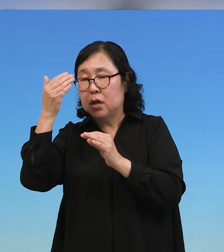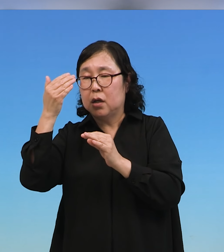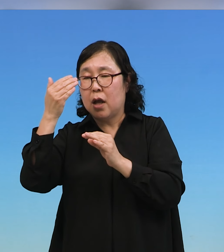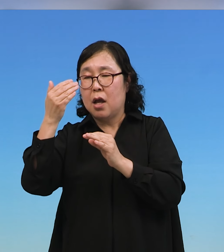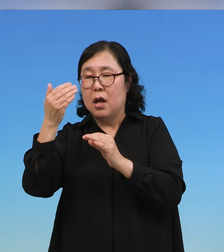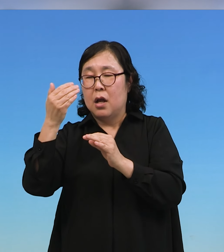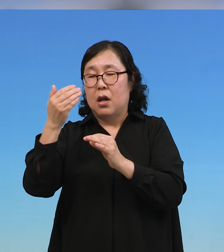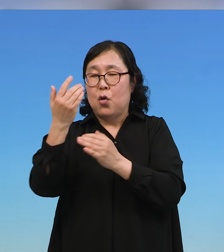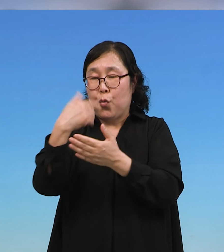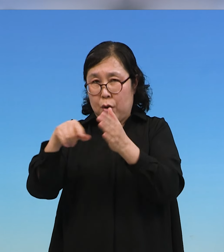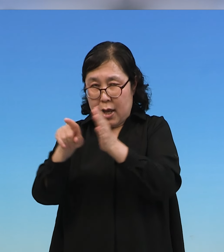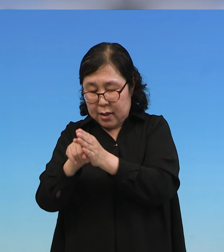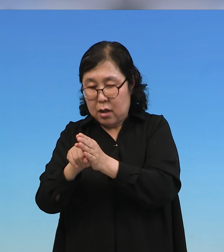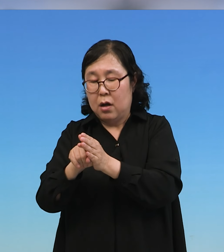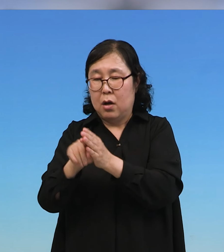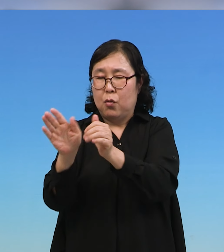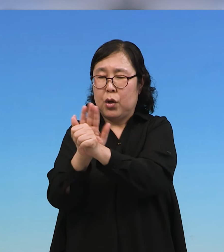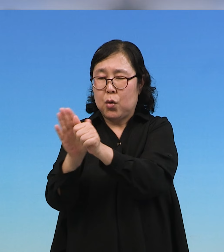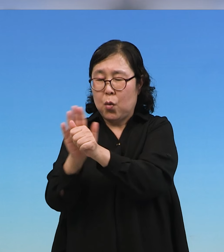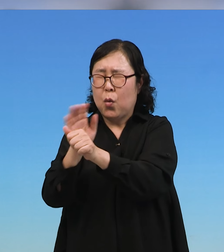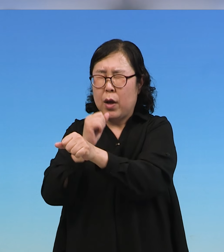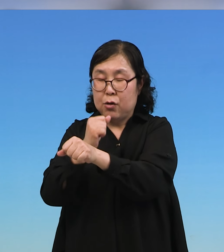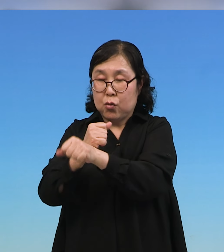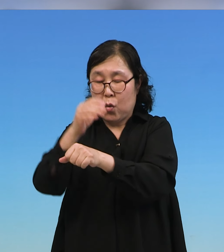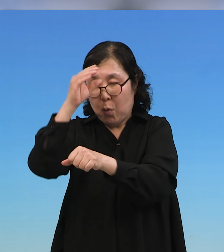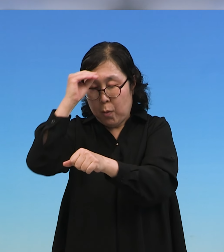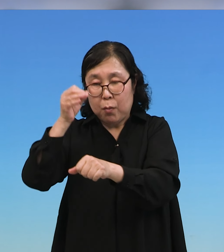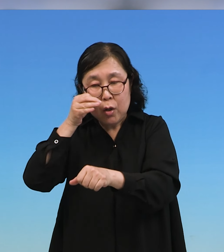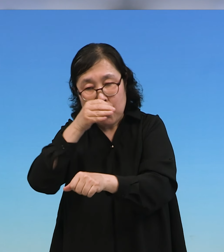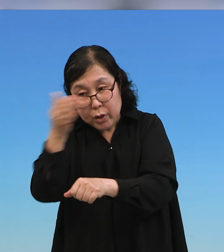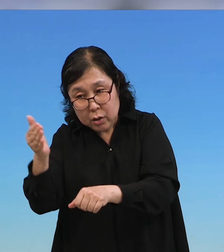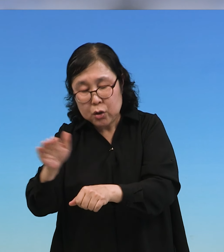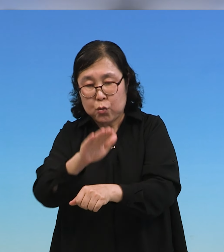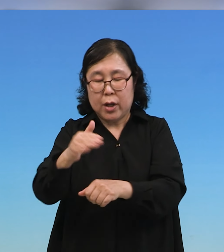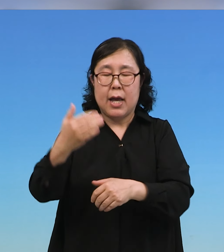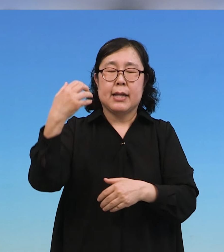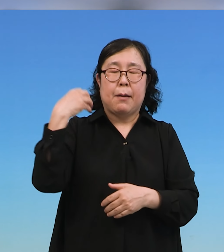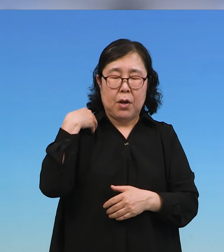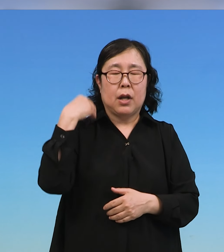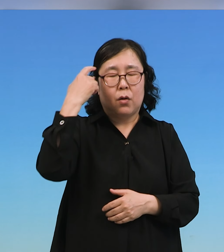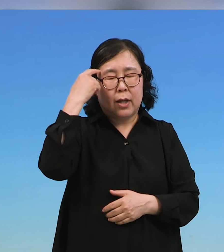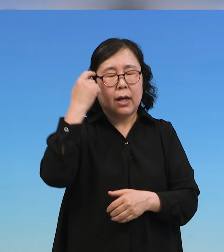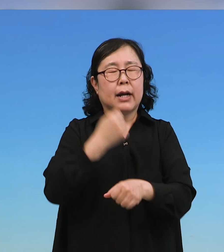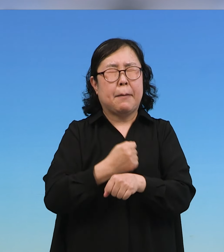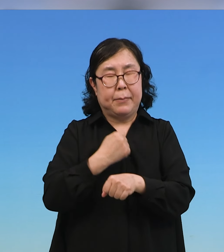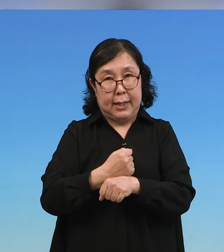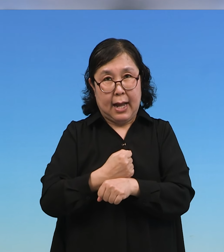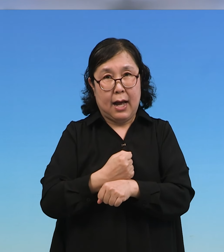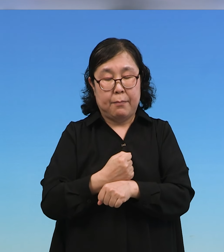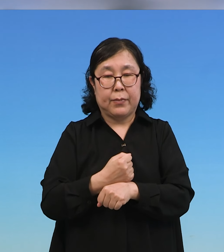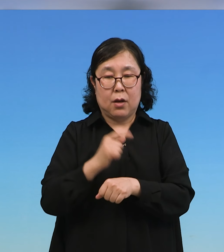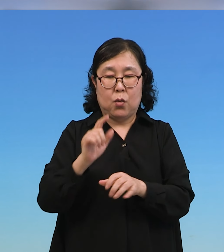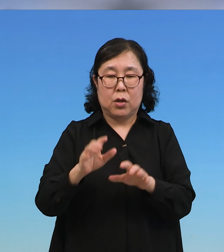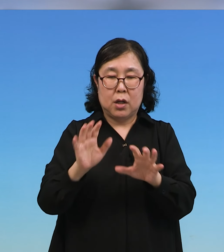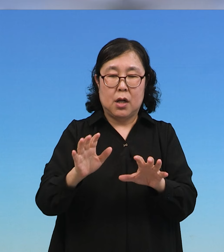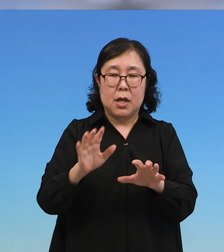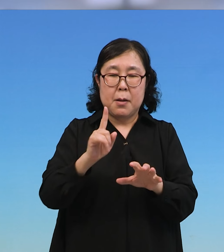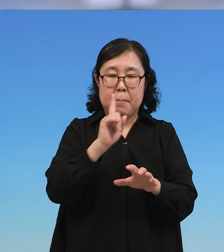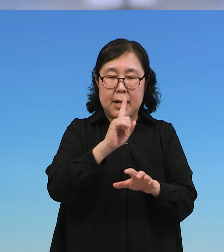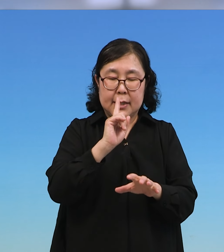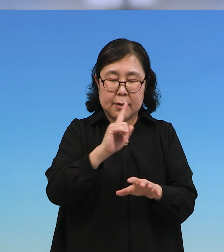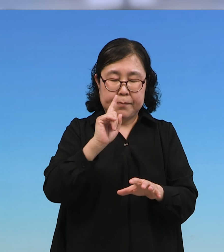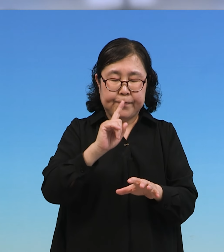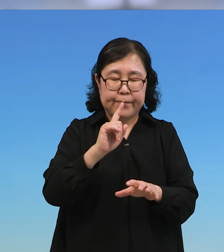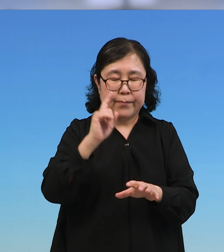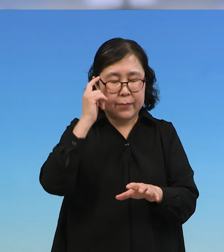우리의 사명이라고 저는 생각을 합니다. 오늘 여러분 이 말씀들을 한번 정리하면서 이 찬양이 너무